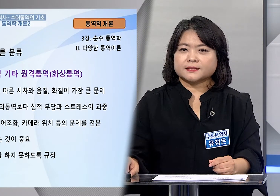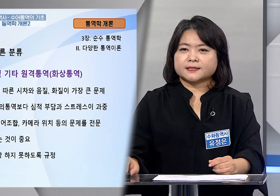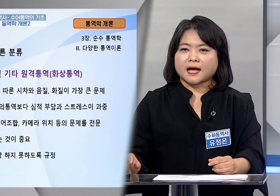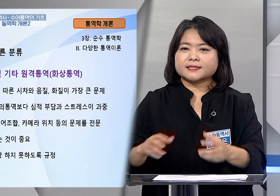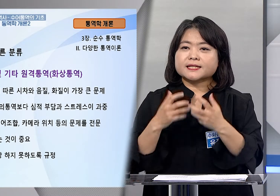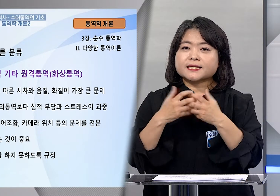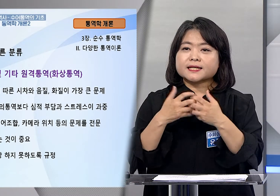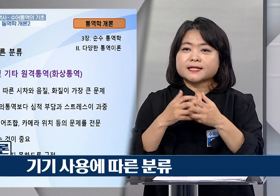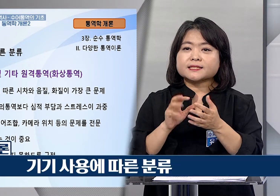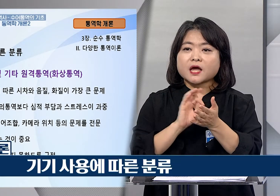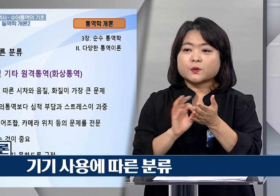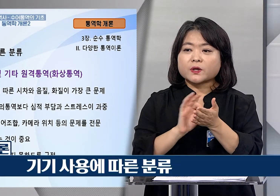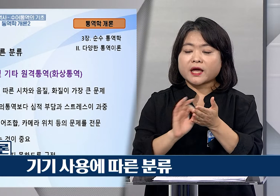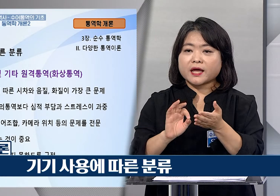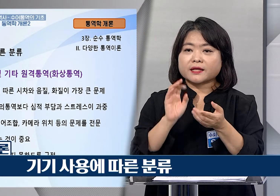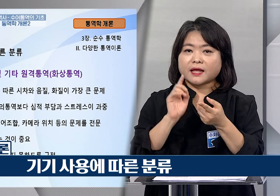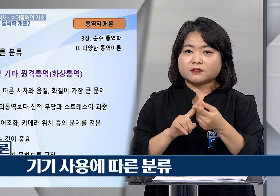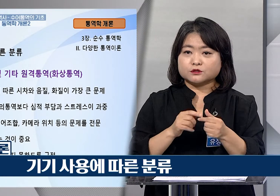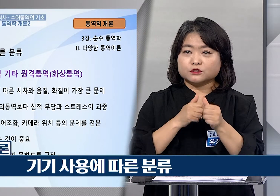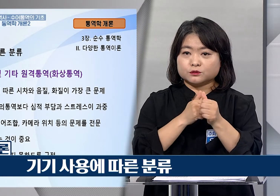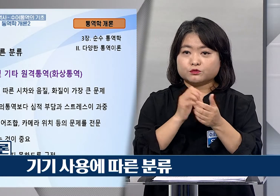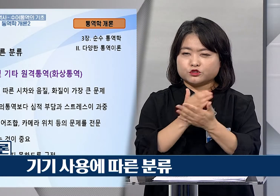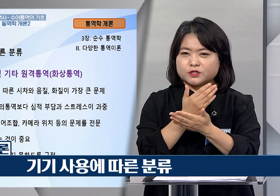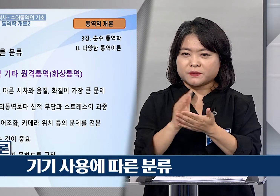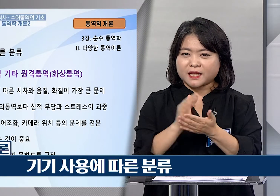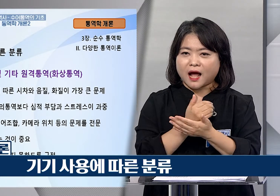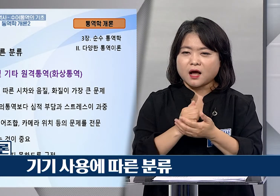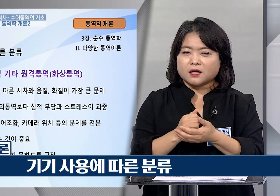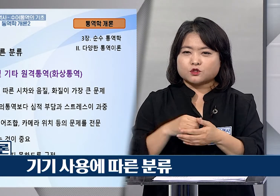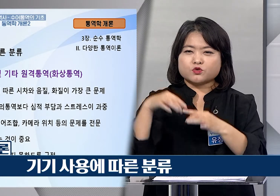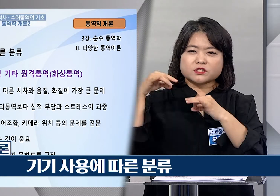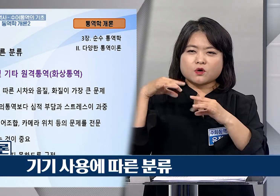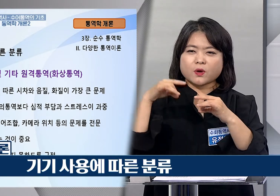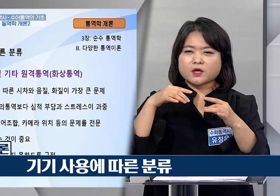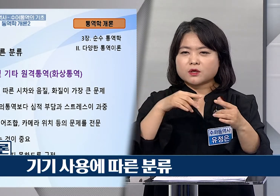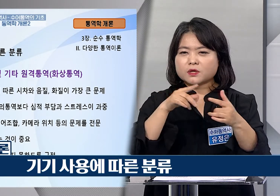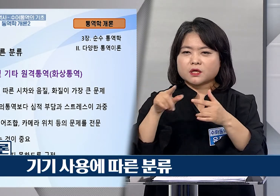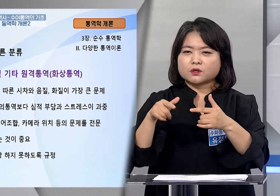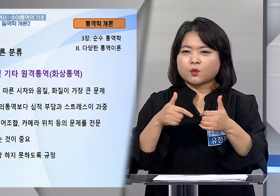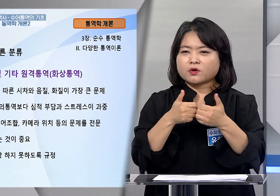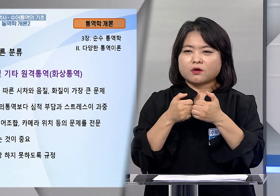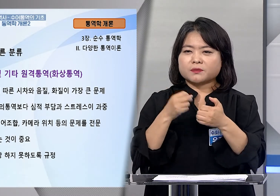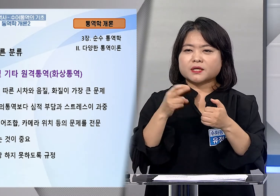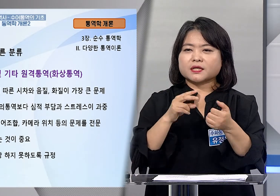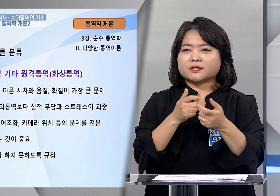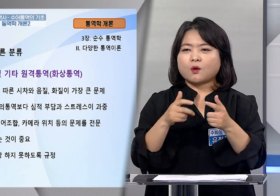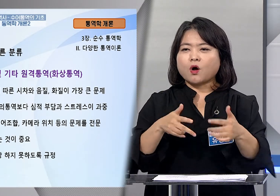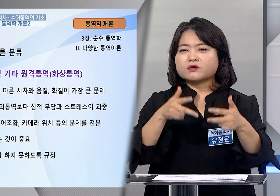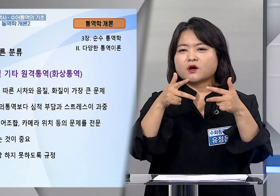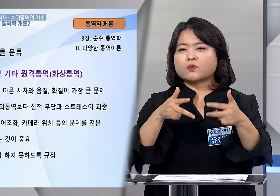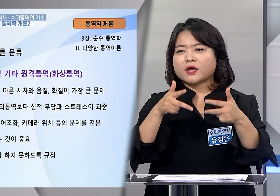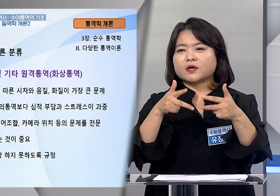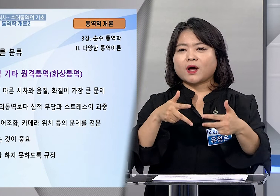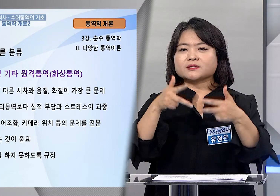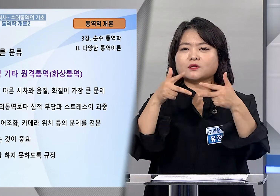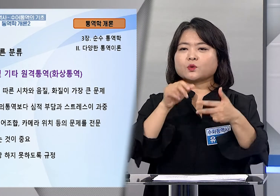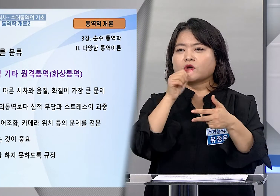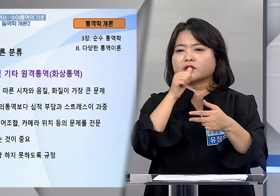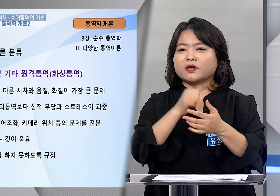기기 사용에 따른 분류입니다. 위성 회의 통역 및 기타 원격 회의 화상 통역인데요.